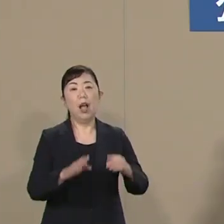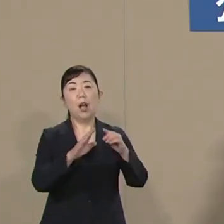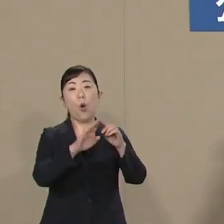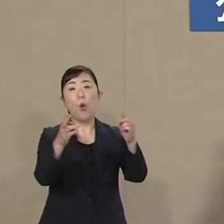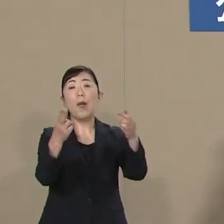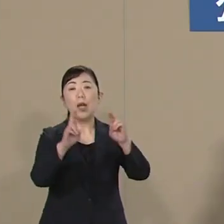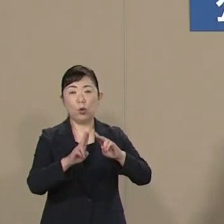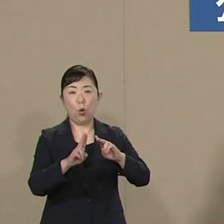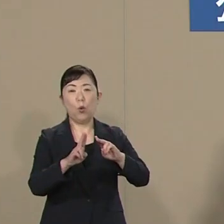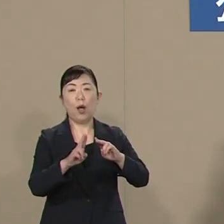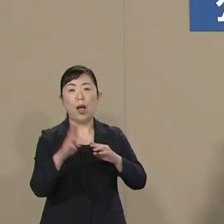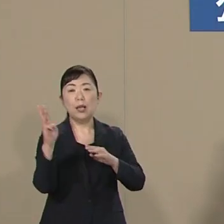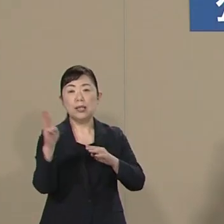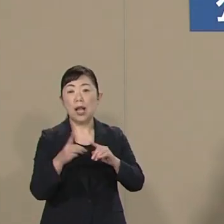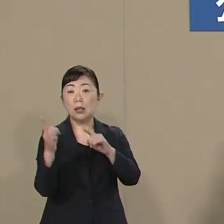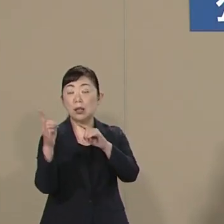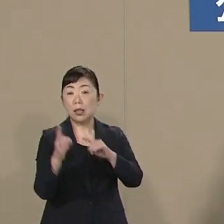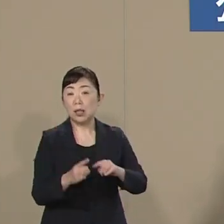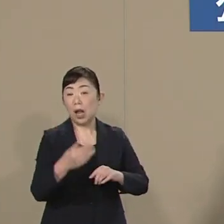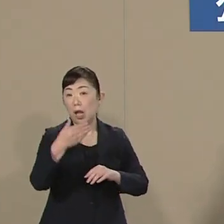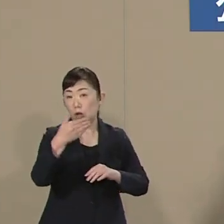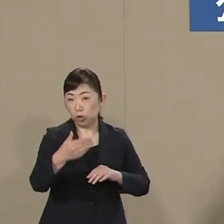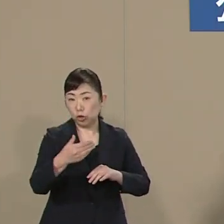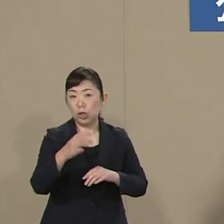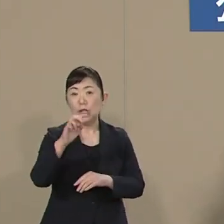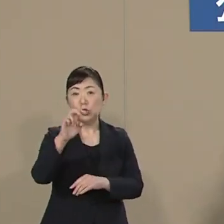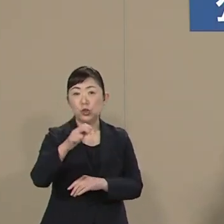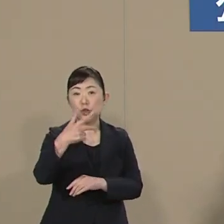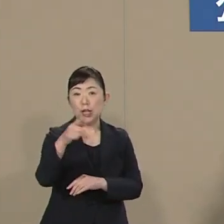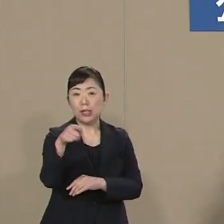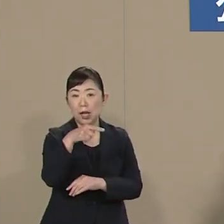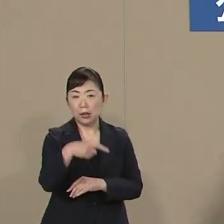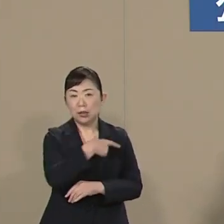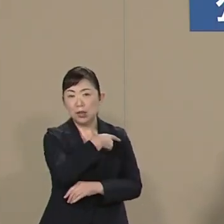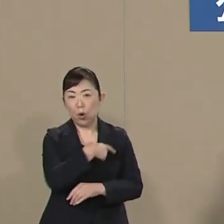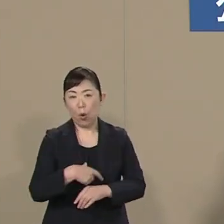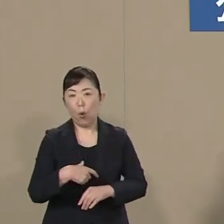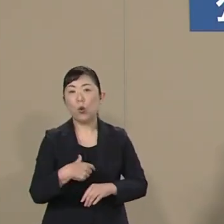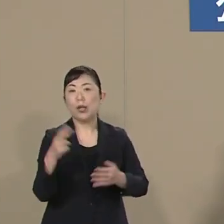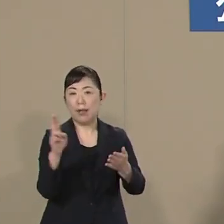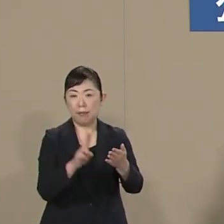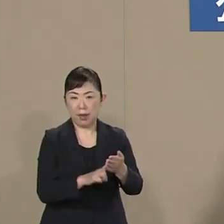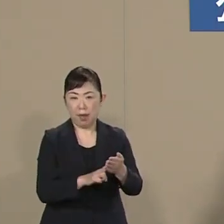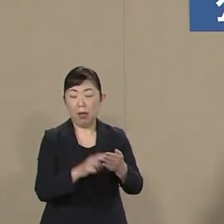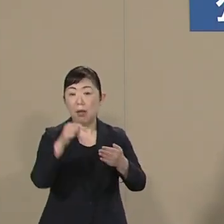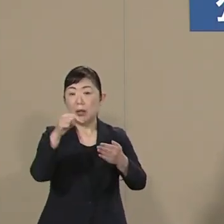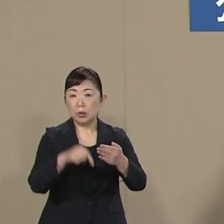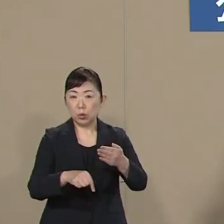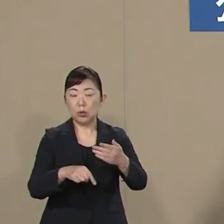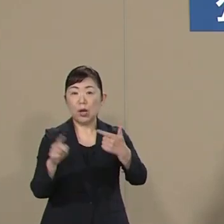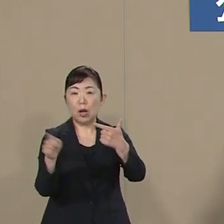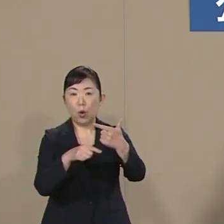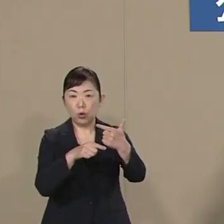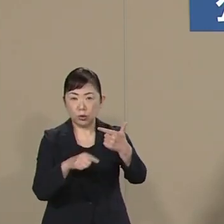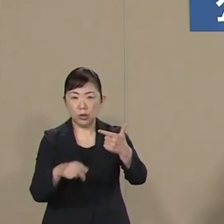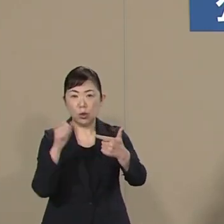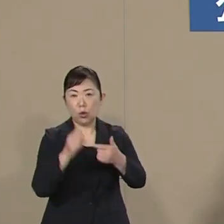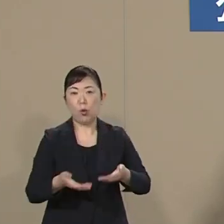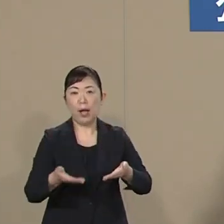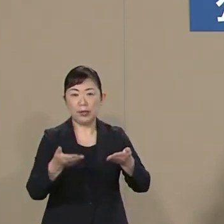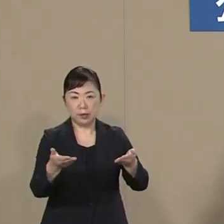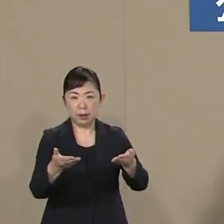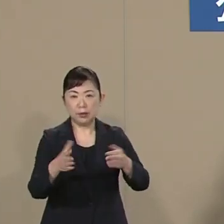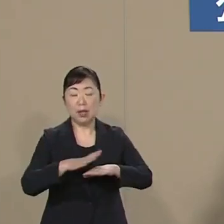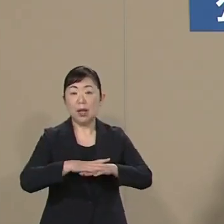公明党は今回の参院選比例区に17名の候補者を立てましたそのうち代表の6名を